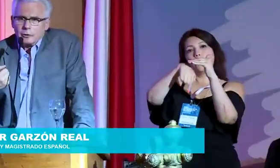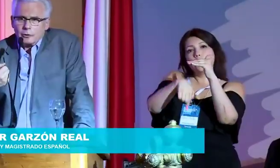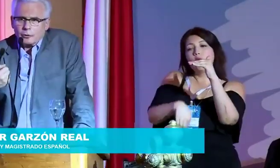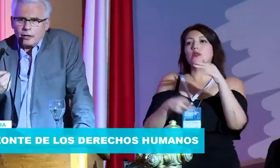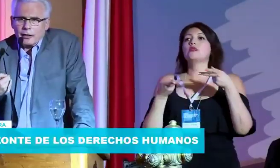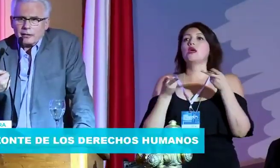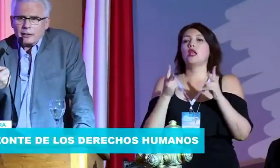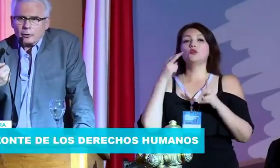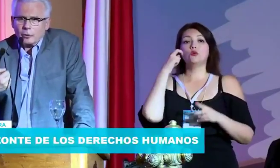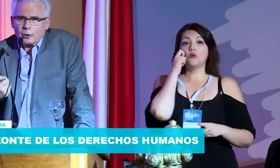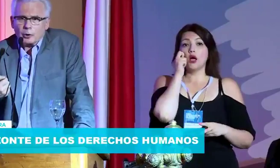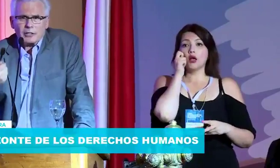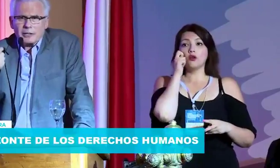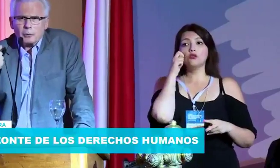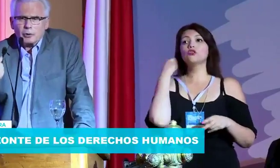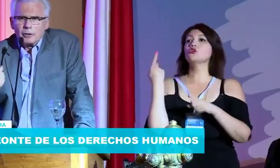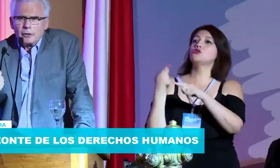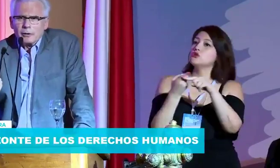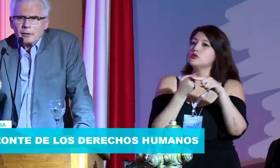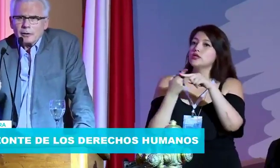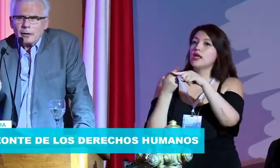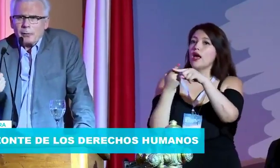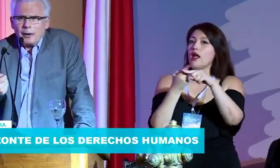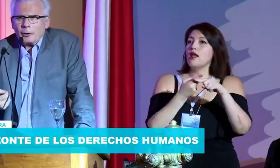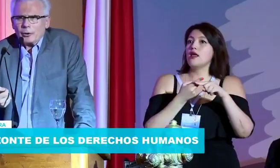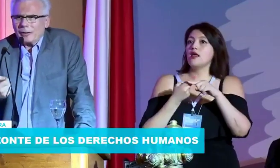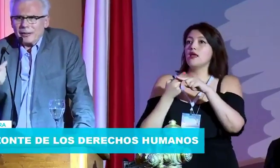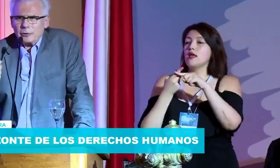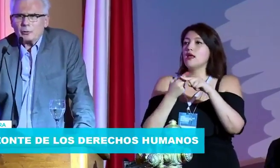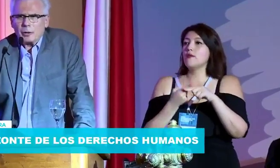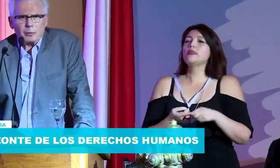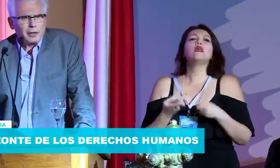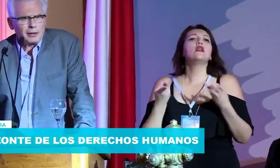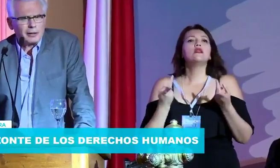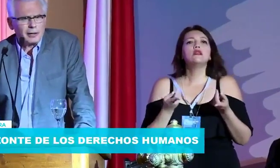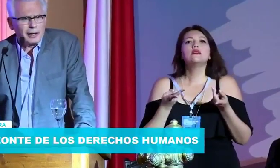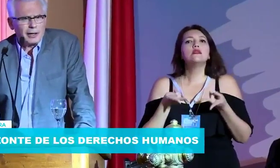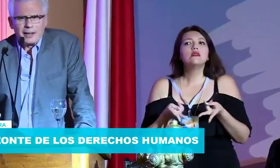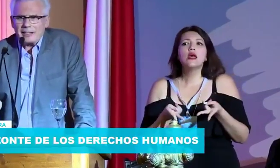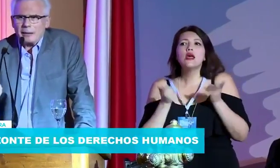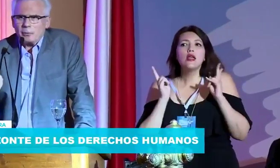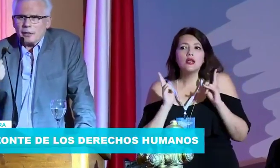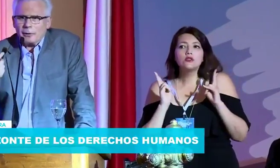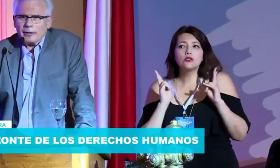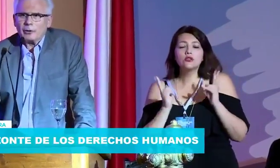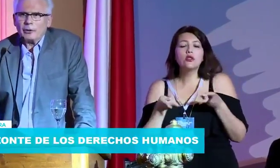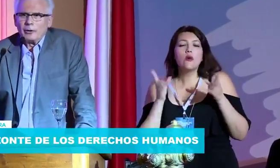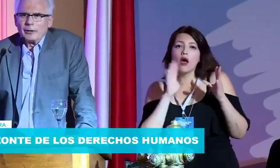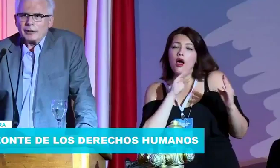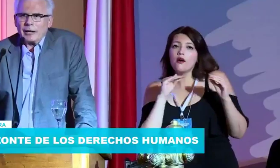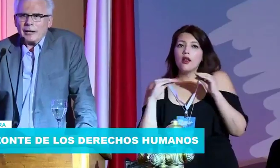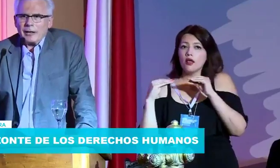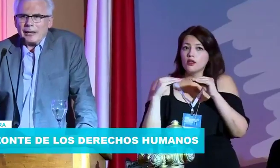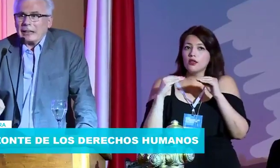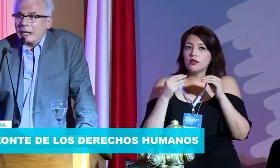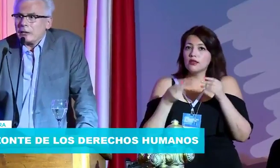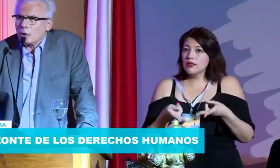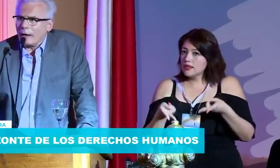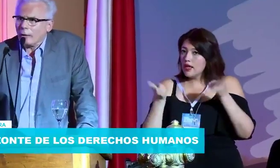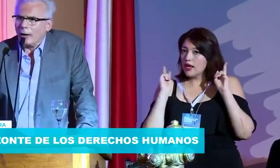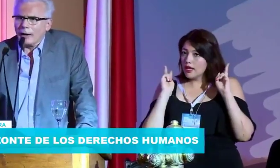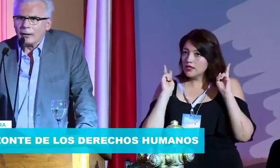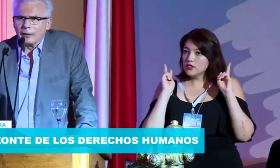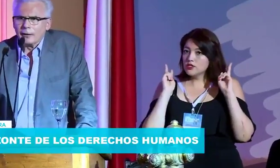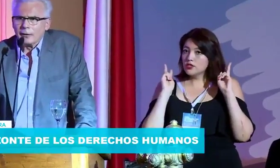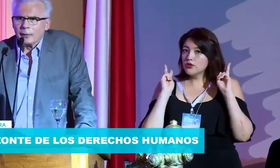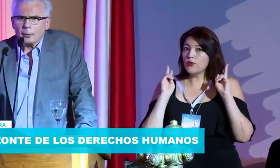derechos sociales, económicos, estamos hablando de derecho a una vivienda digna, estamos hablando de el derecho